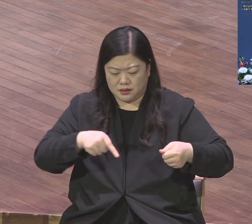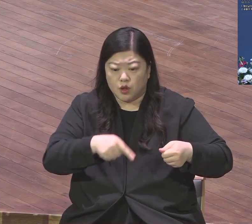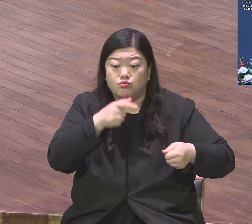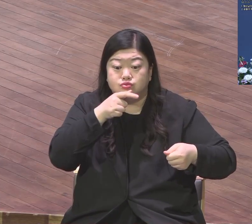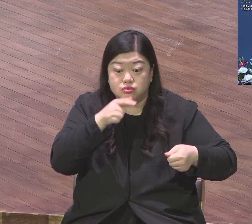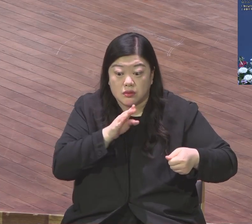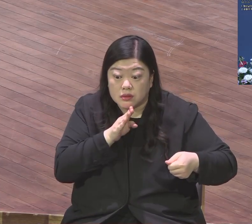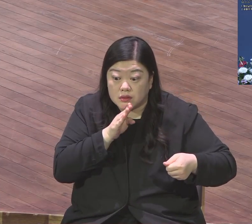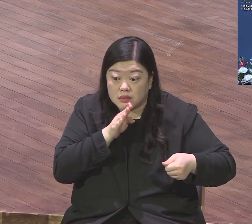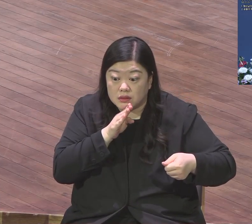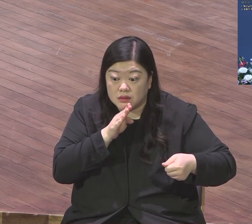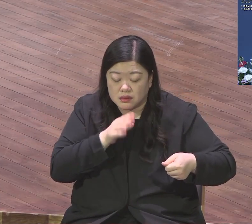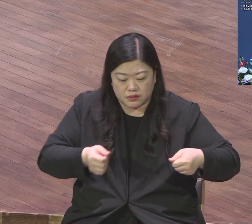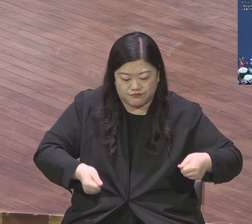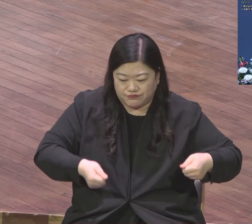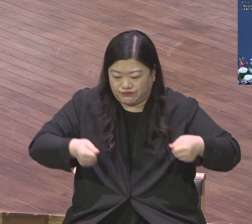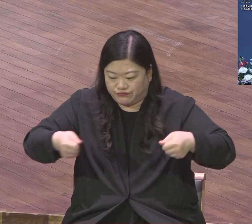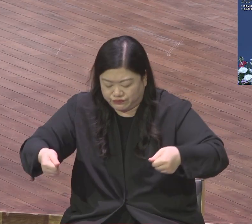말이에요.